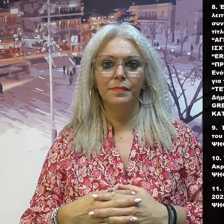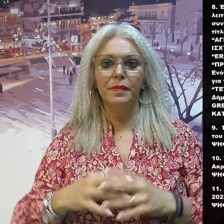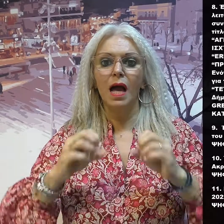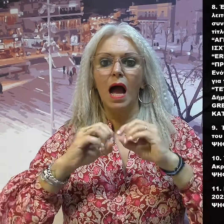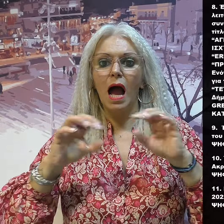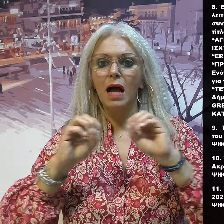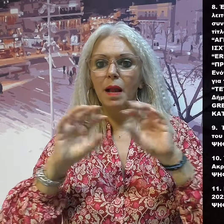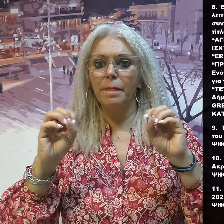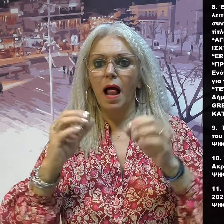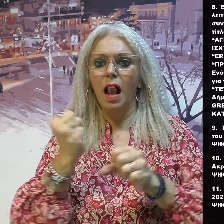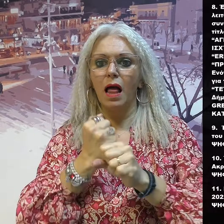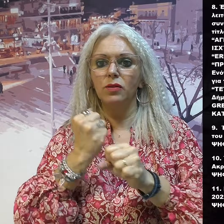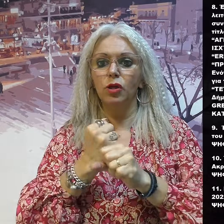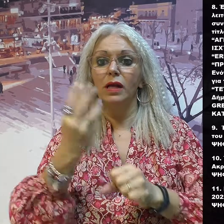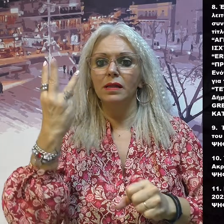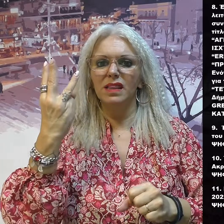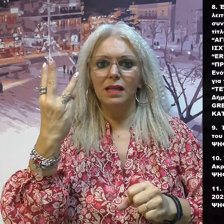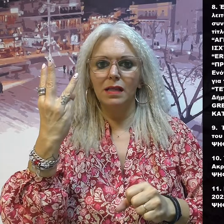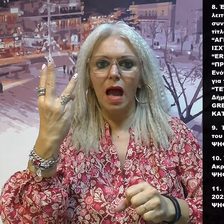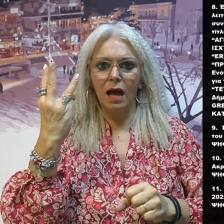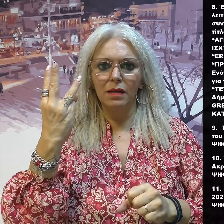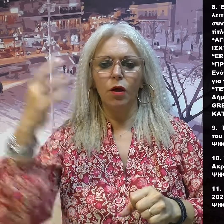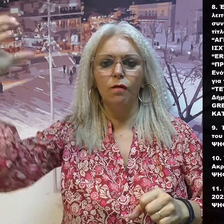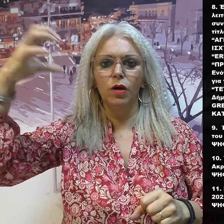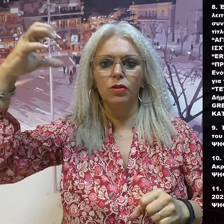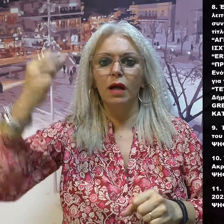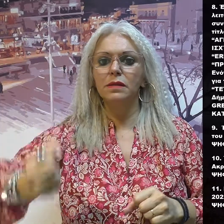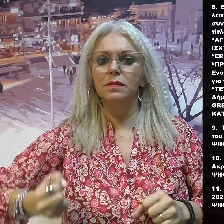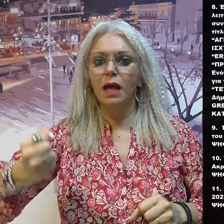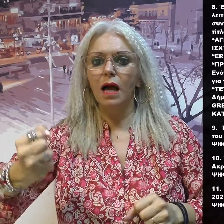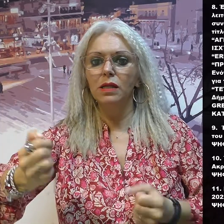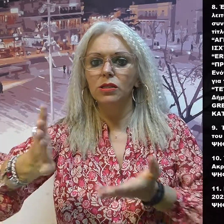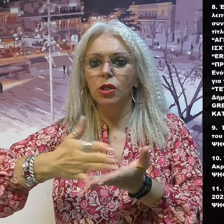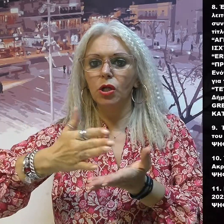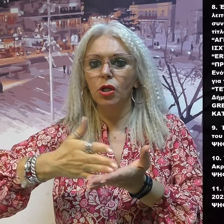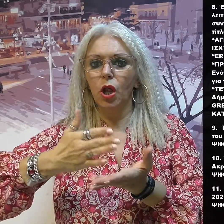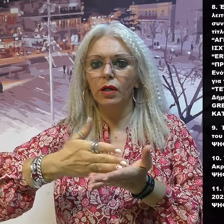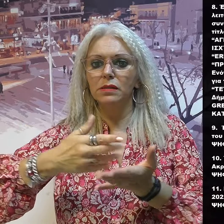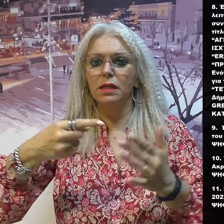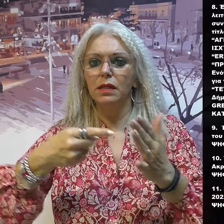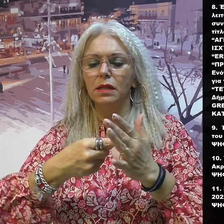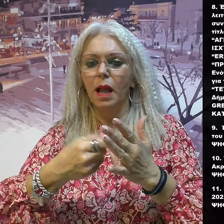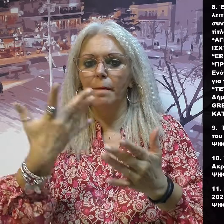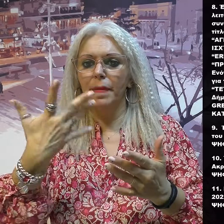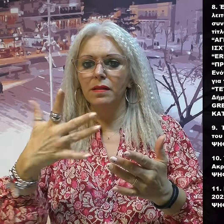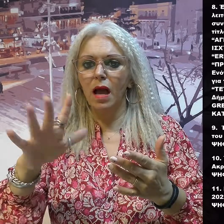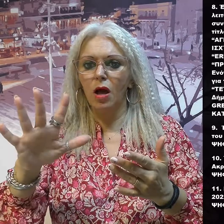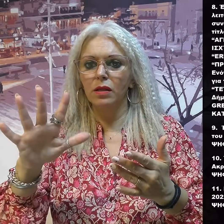8. Έγκριση μελέτης περιβαλλοντικών επιπτώσεων του έργου, εγκατάσταση και λειτουργία τριών φωτοβολταϊκών σταθμών συνολικής